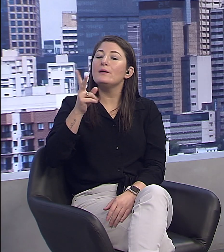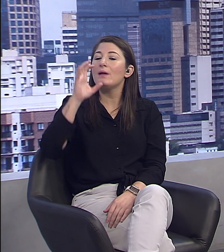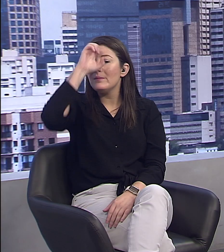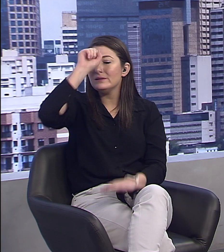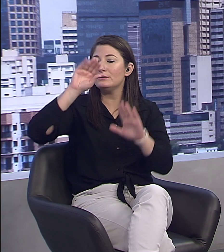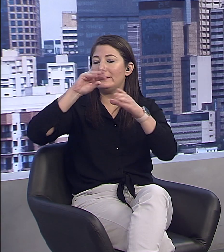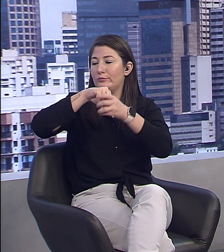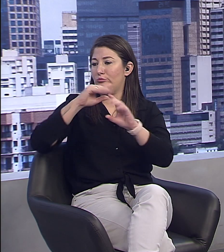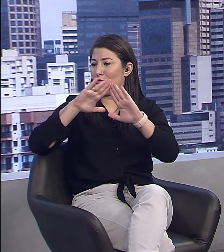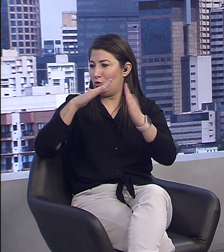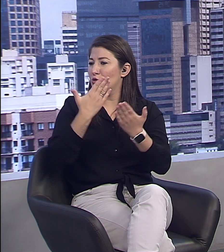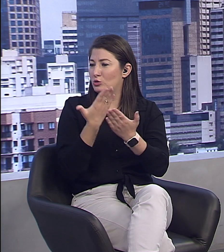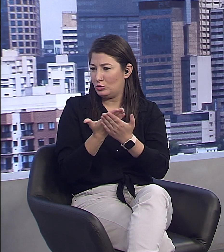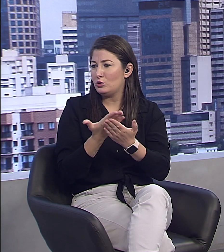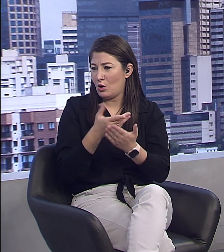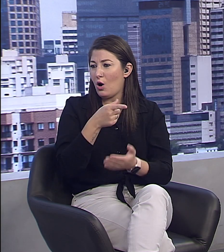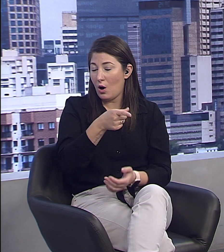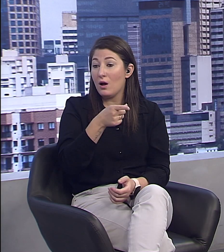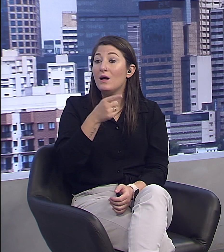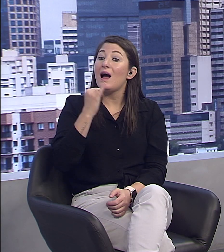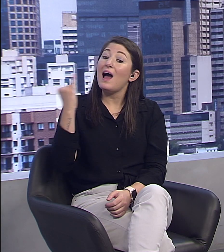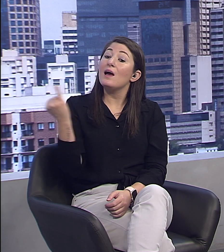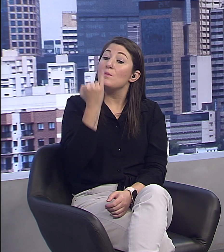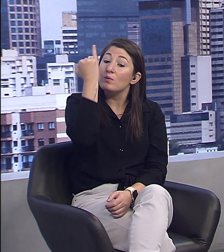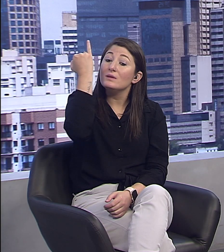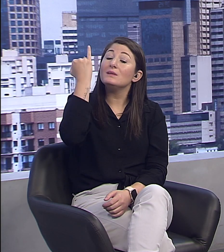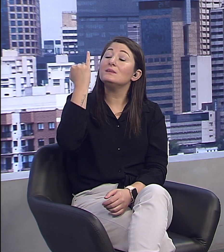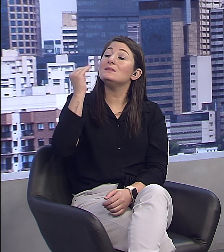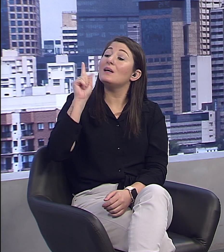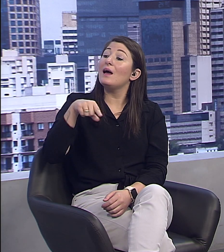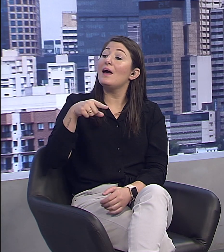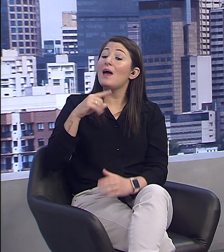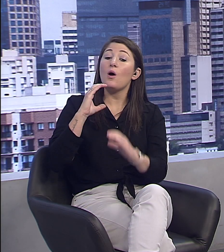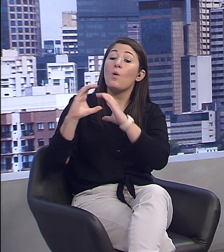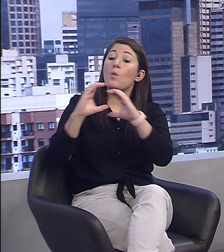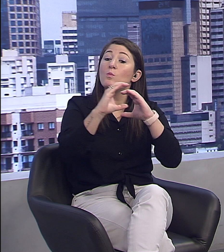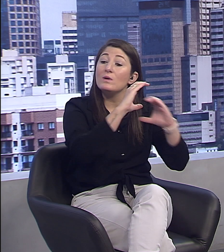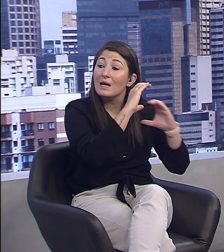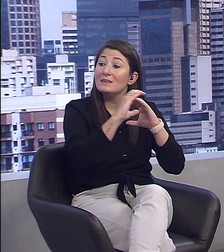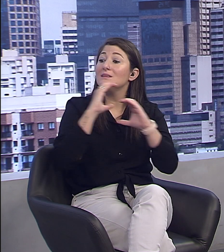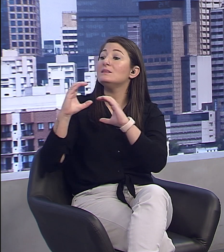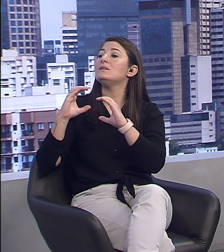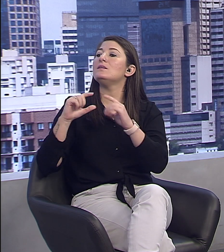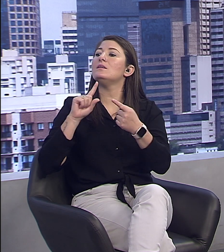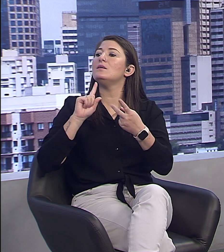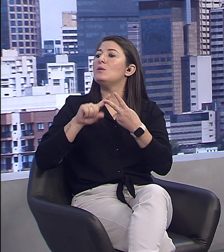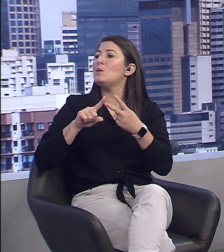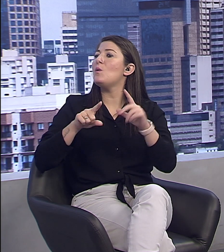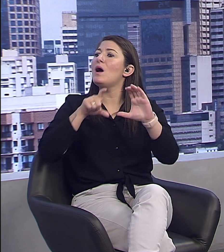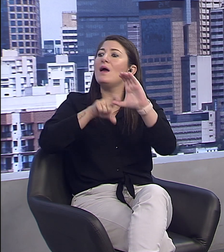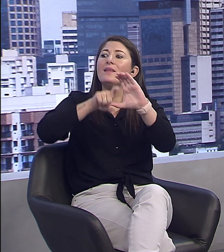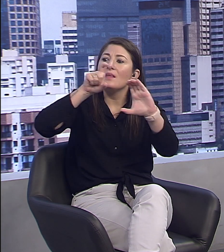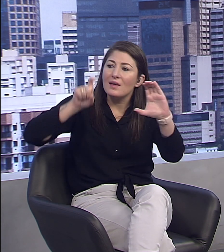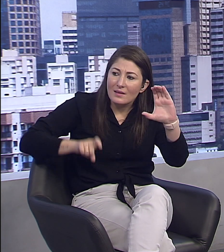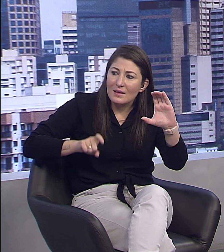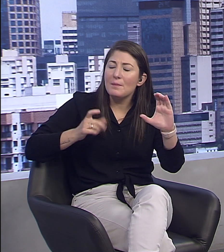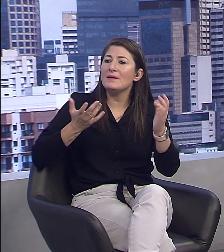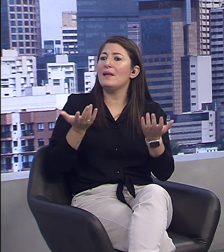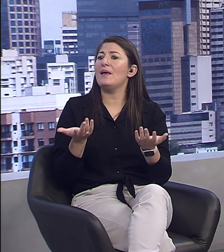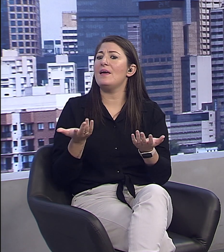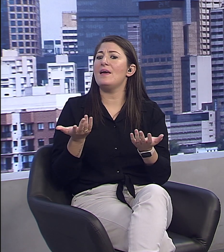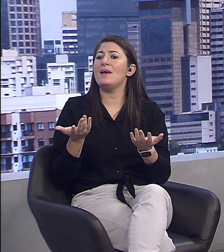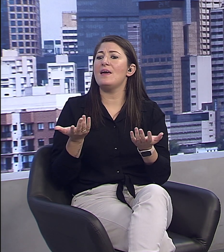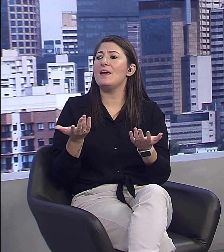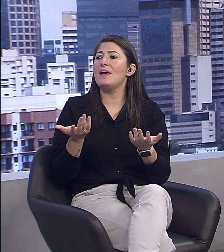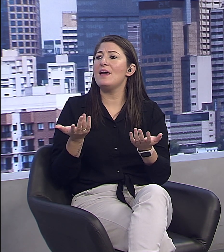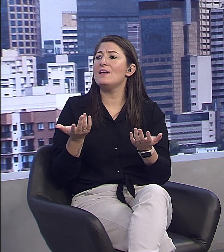importante. Infelizmente, aqui no Brasil, a gente não tem esse ensino de maneira adequada ainda. Mas é importante pela